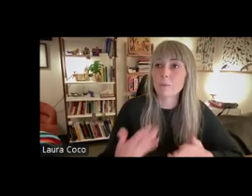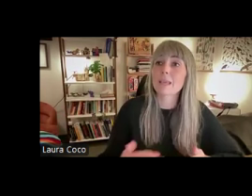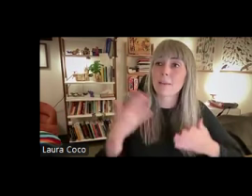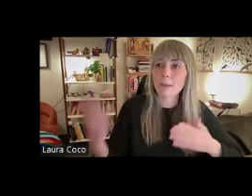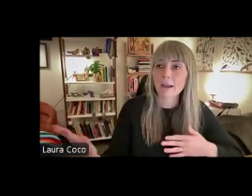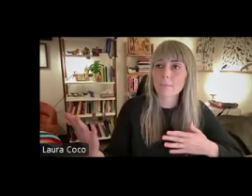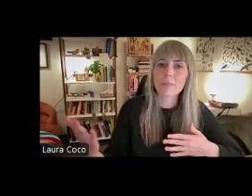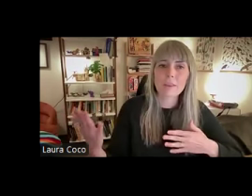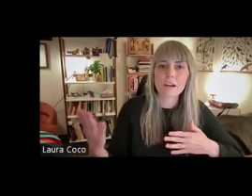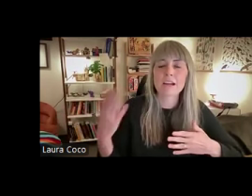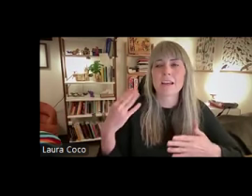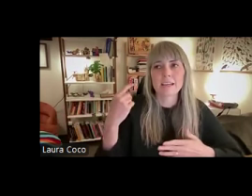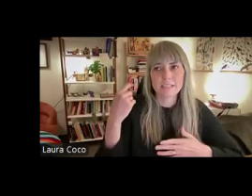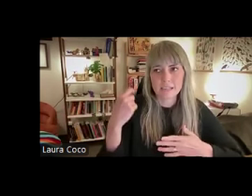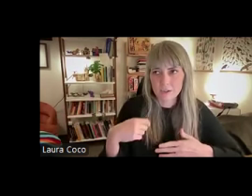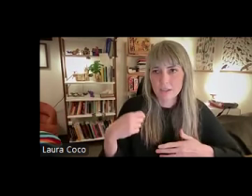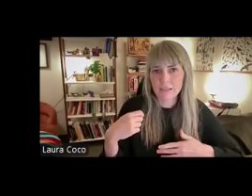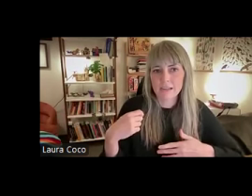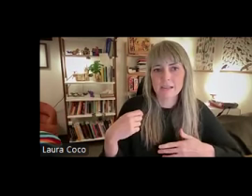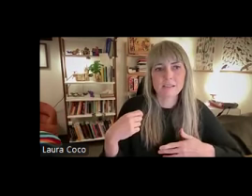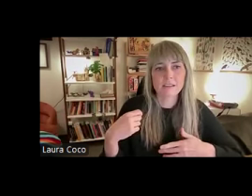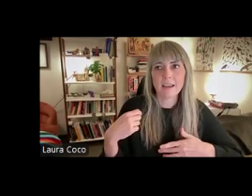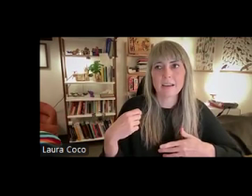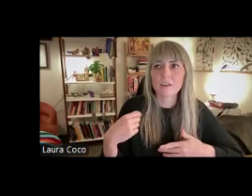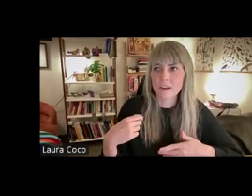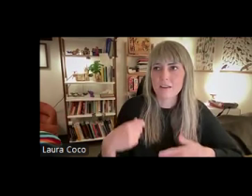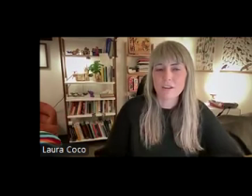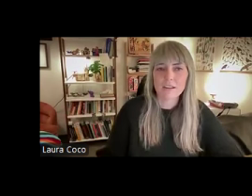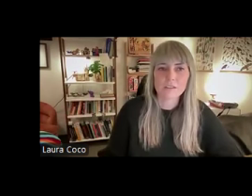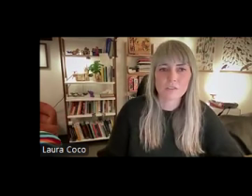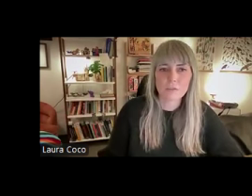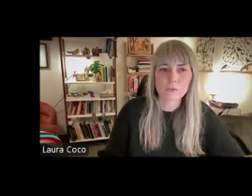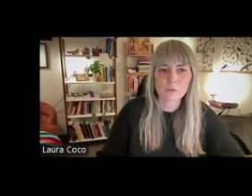referencias moment a where we servicios came back a month comunitarios. later Además, hicimos and nuestro did ear propio seguimiento cleanings donde hicimos and un mes hearing